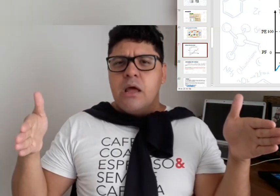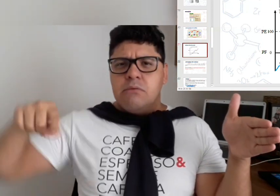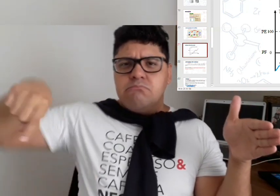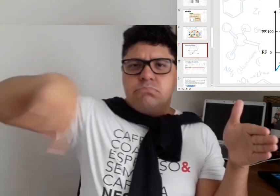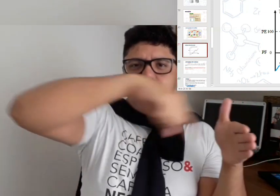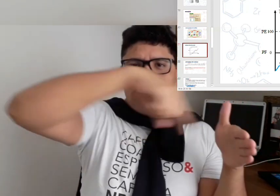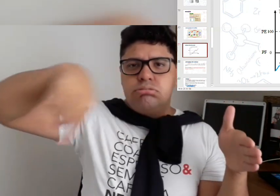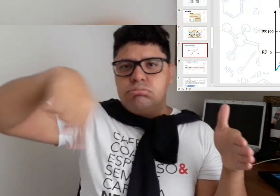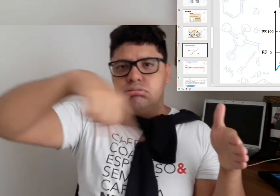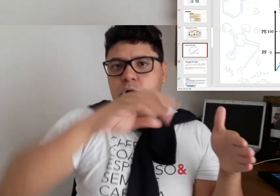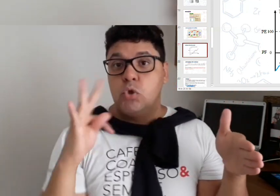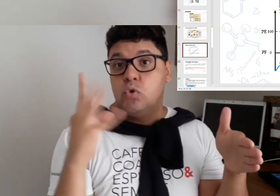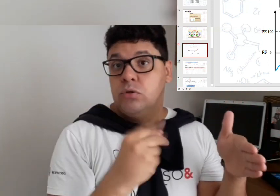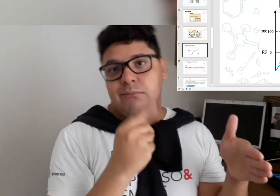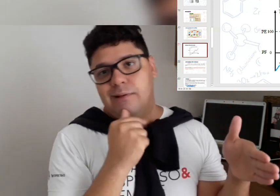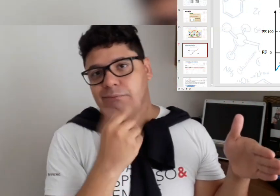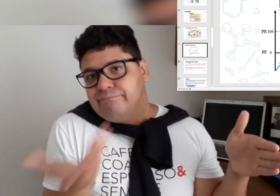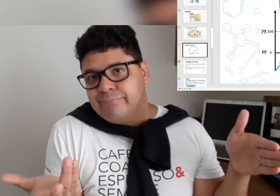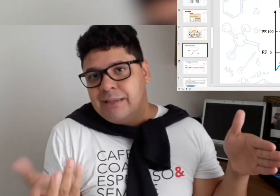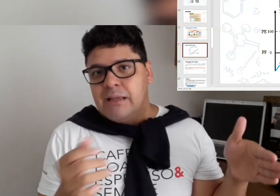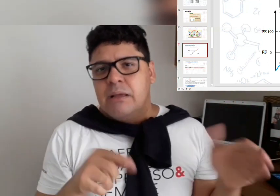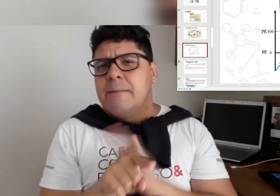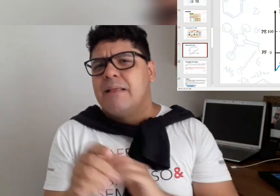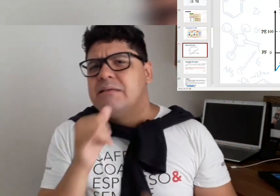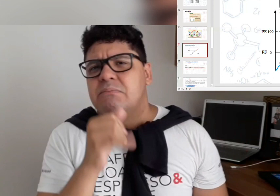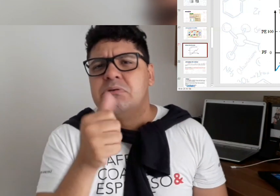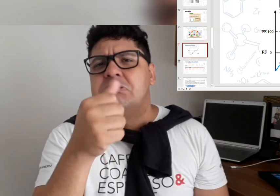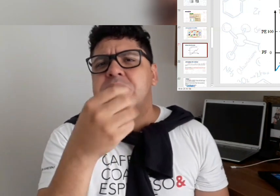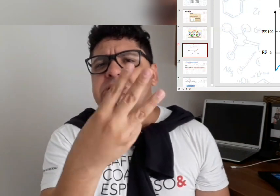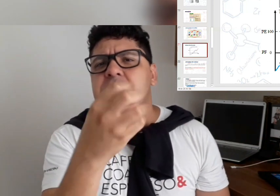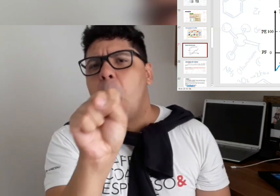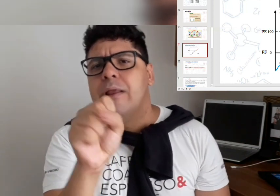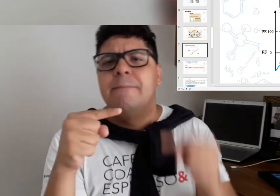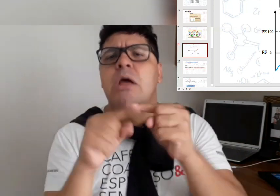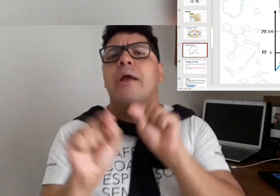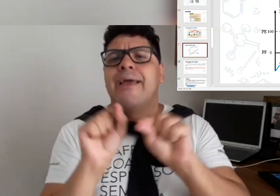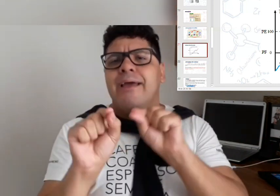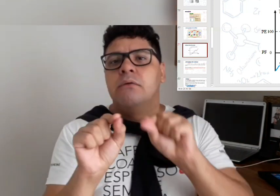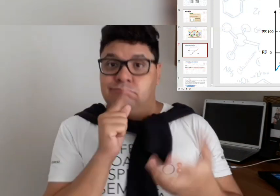faixa, estado líquido. Em menos 3 graus, a água está em que estado